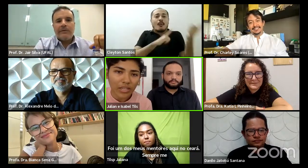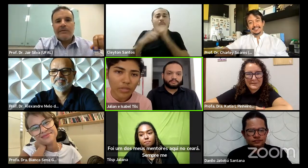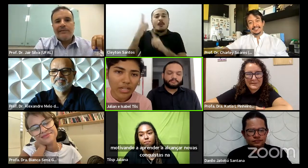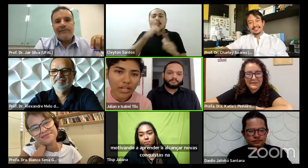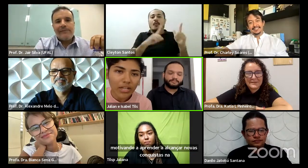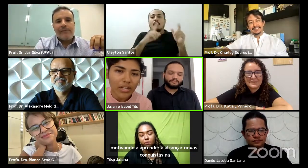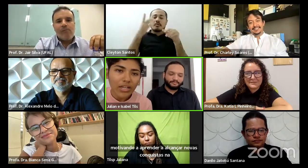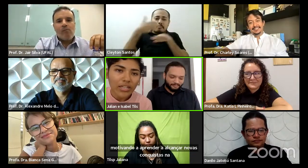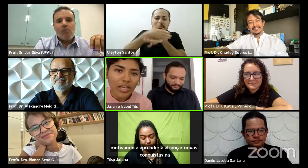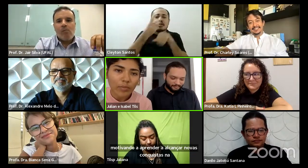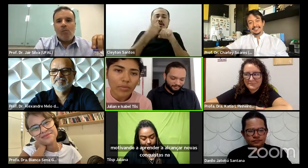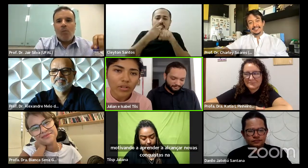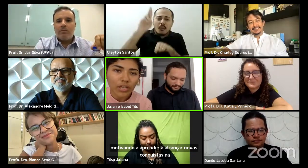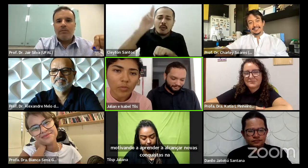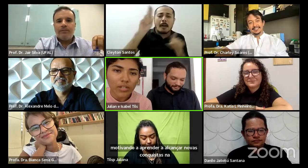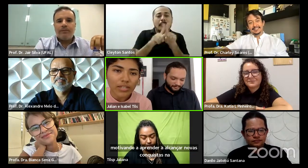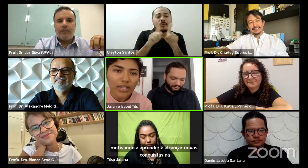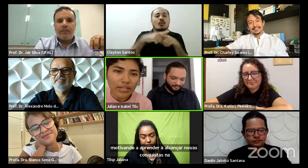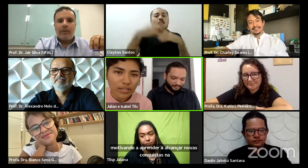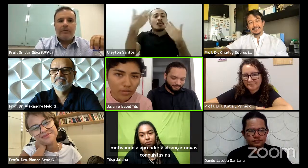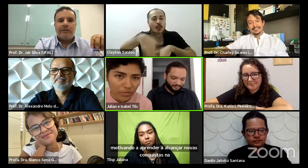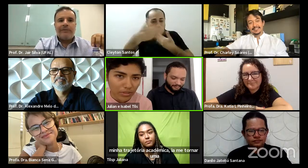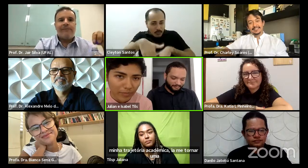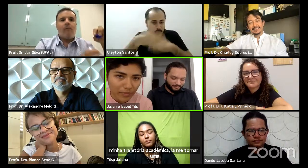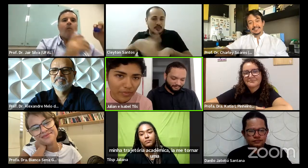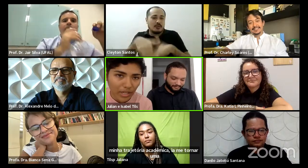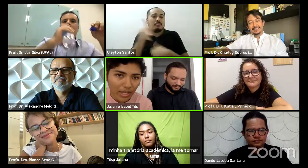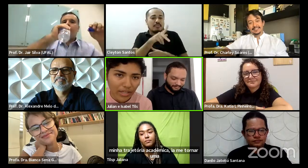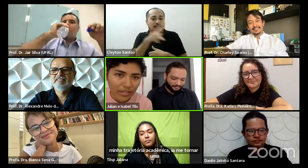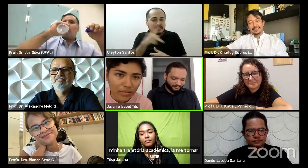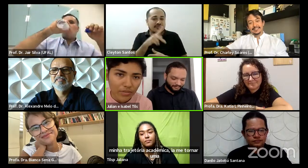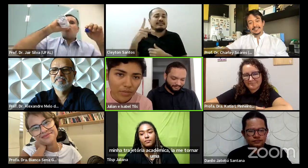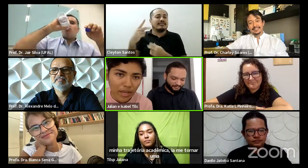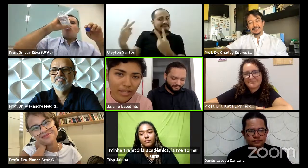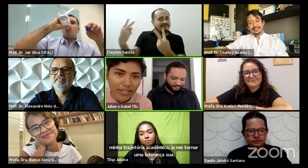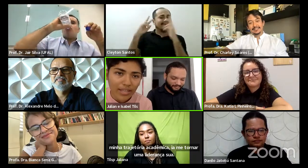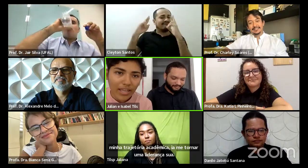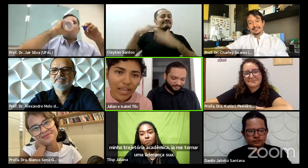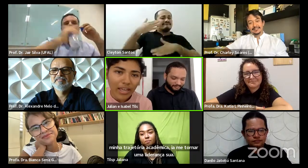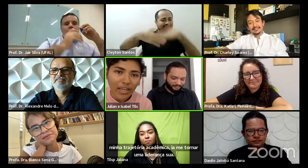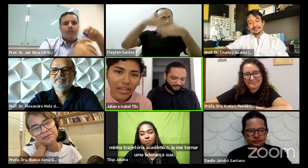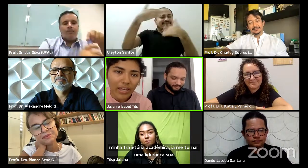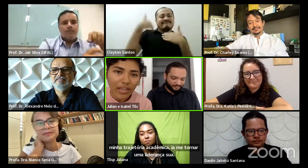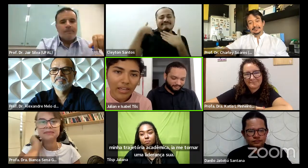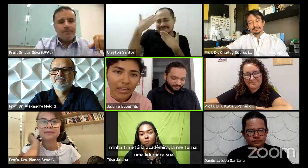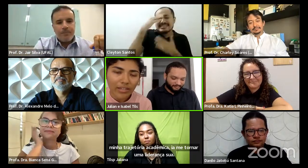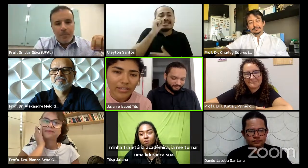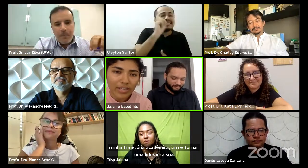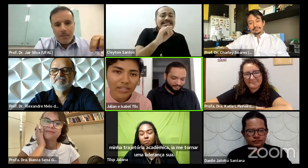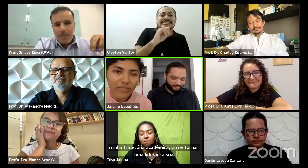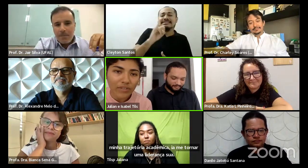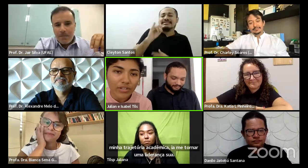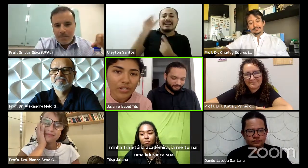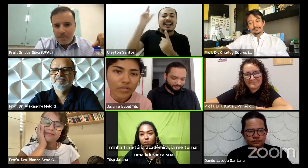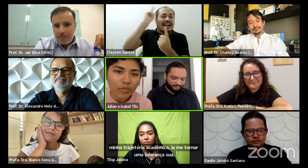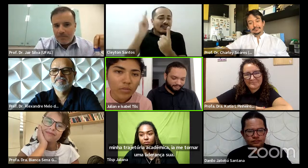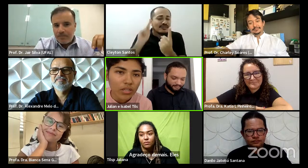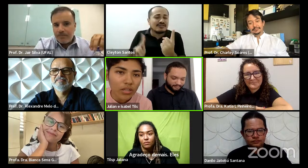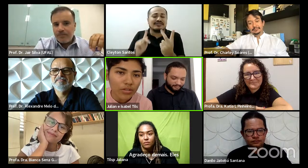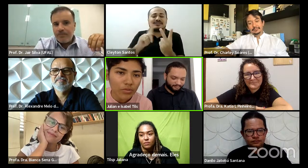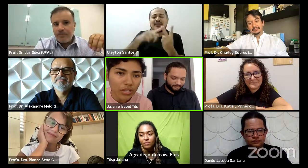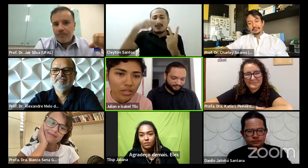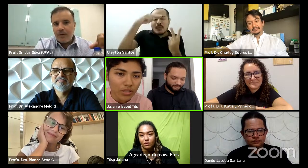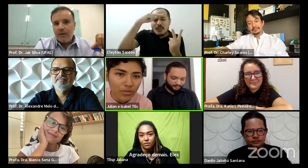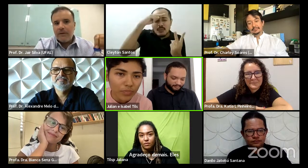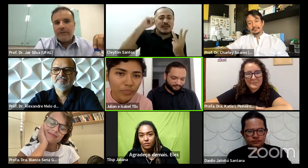trajetória acadêmica e a me tornar uma liderança surda. Agradeço demais. Eles investiram em